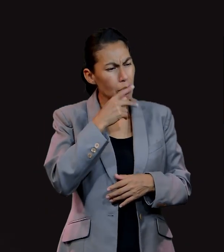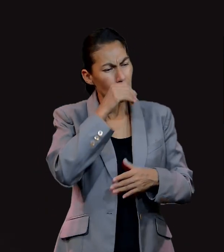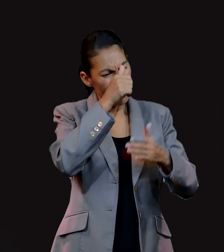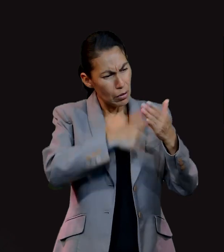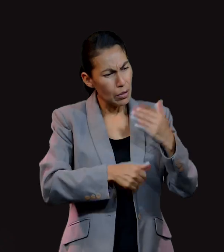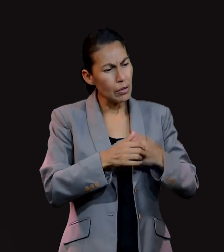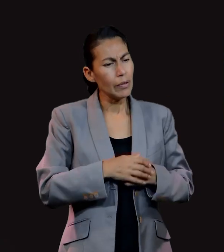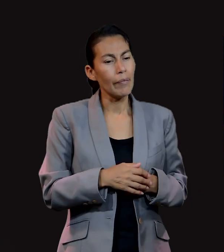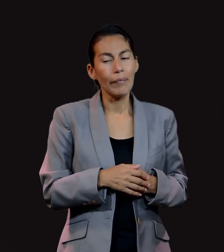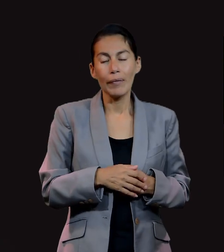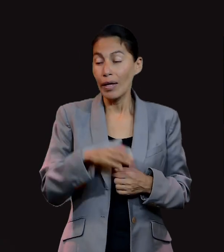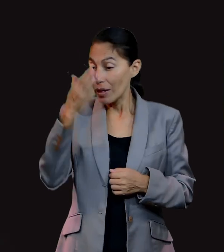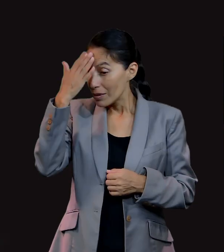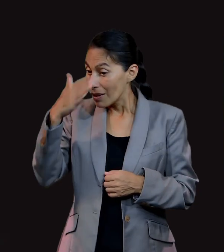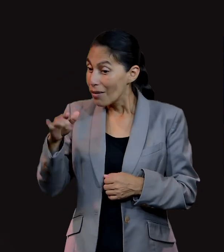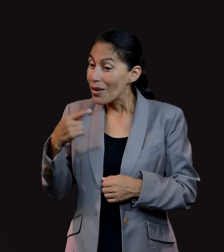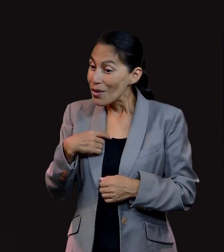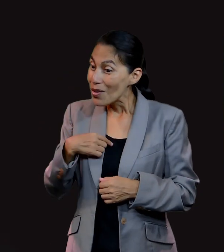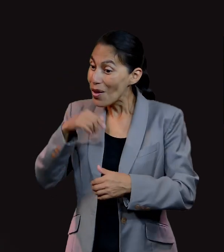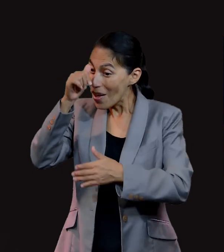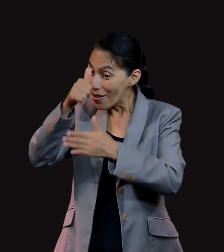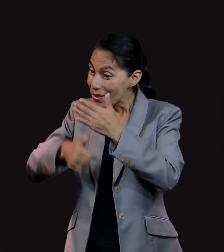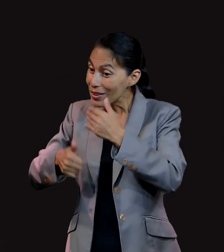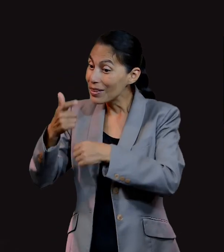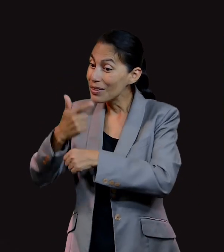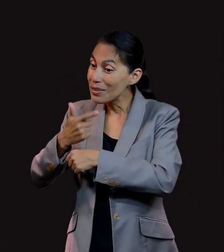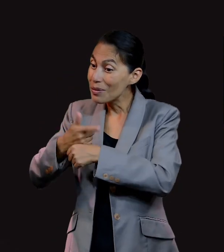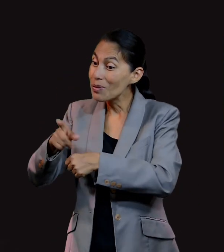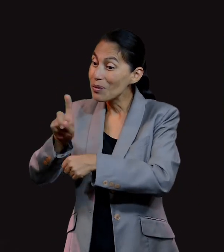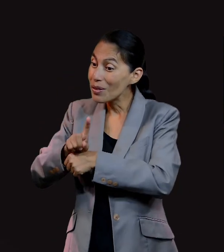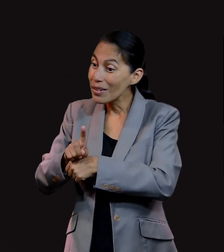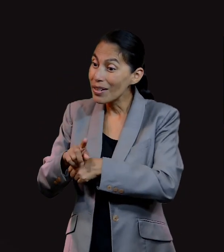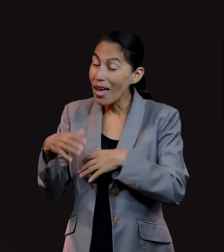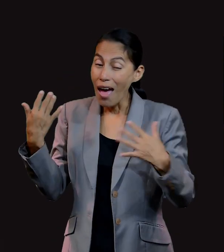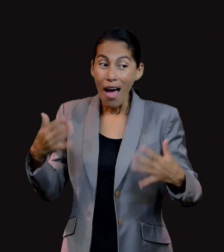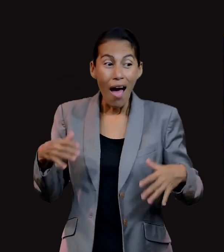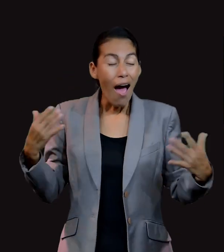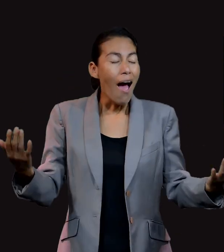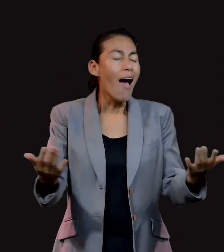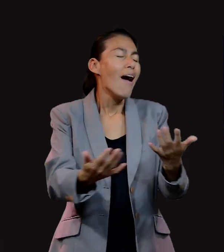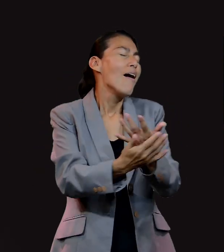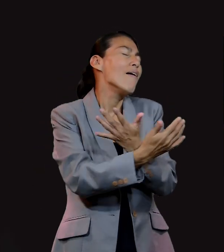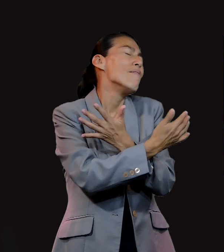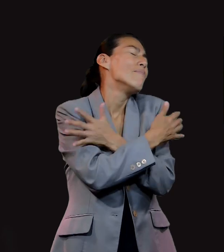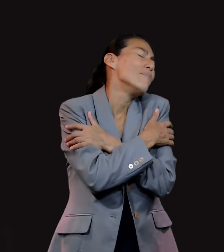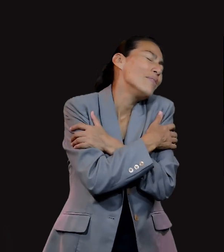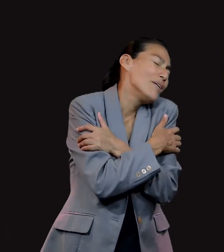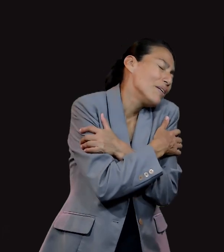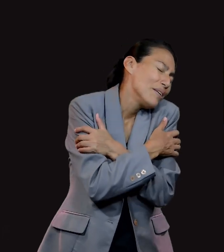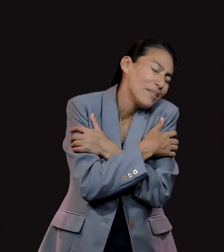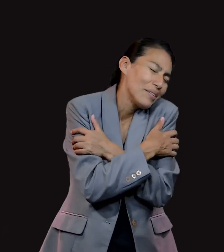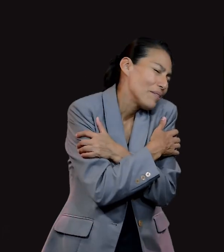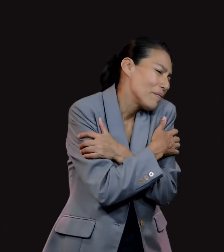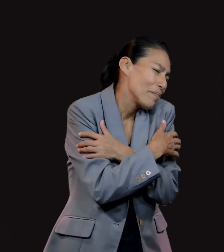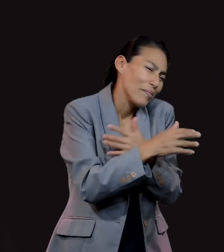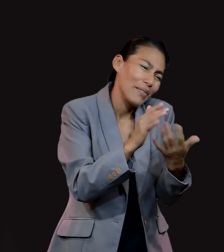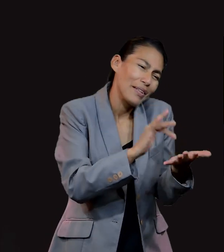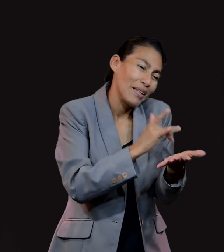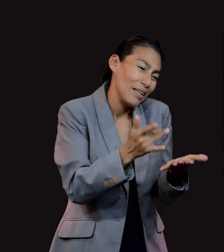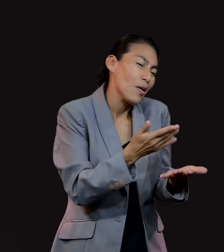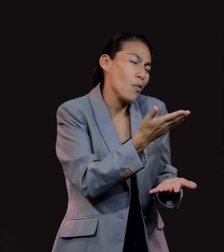¿usted es pastor adventista? sí soy pastor adventista dice ¿sabe qué? dice yo también soy adventista del séptimo día